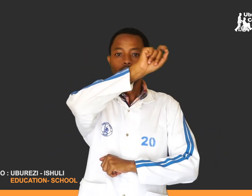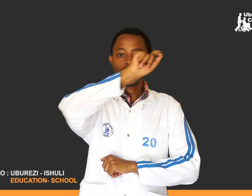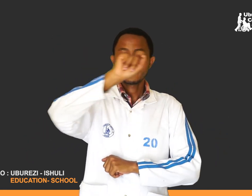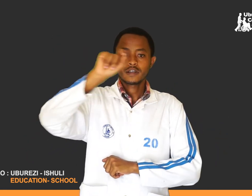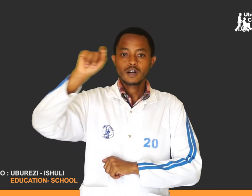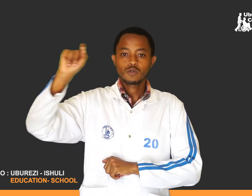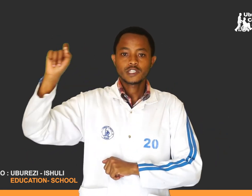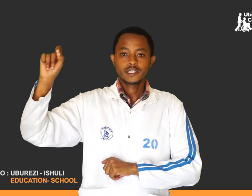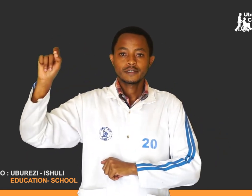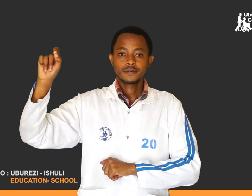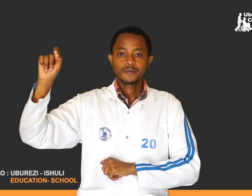ukandika gutya.